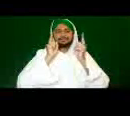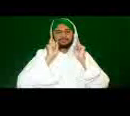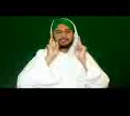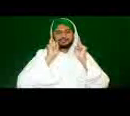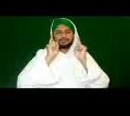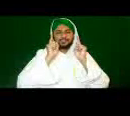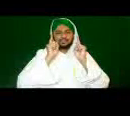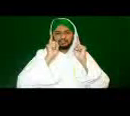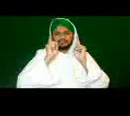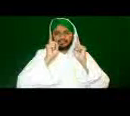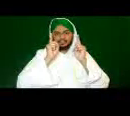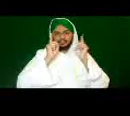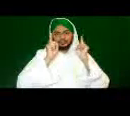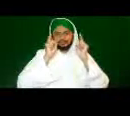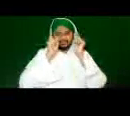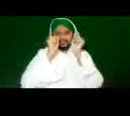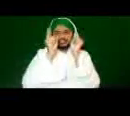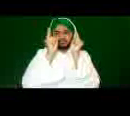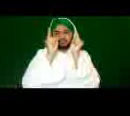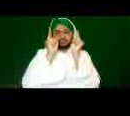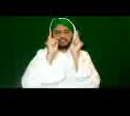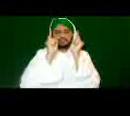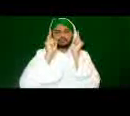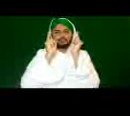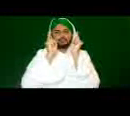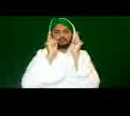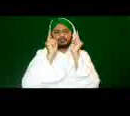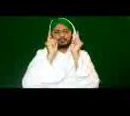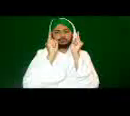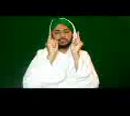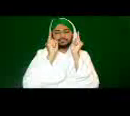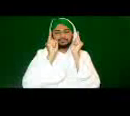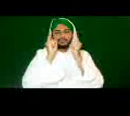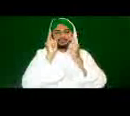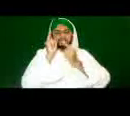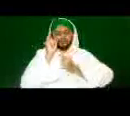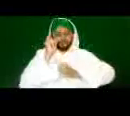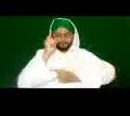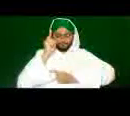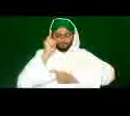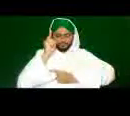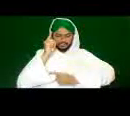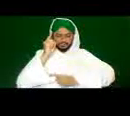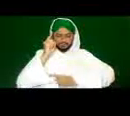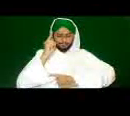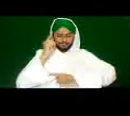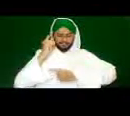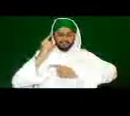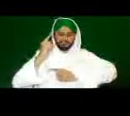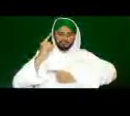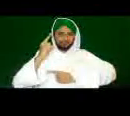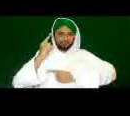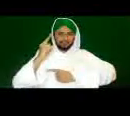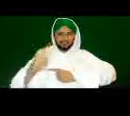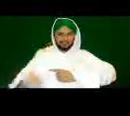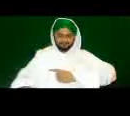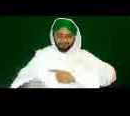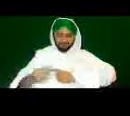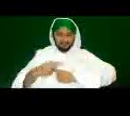ٹھیک ہے. ایک یہ شہادت کی انگلی اور بقیہ انگلیاں یہ بند ہوگی، دونوں ہاتھ کی یوں کر لیں اور اس کو جو ہے پیٹ کی طرف یوں کر لیں